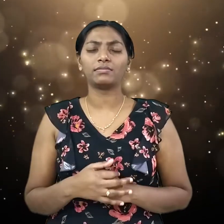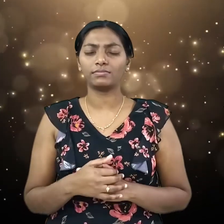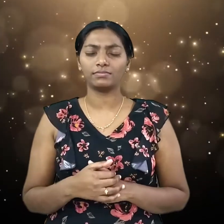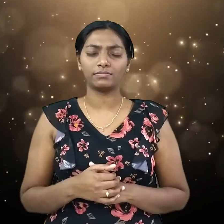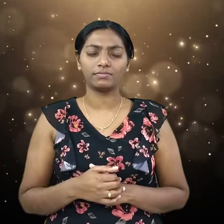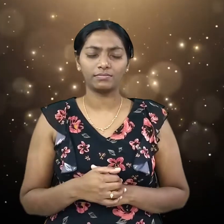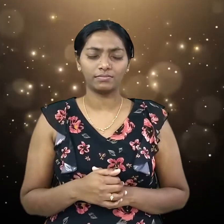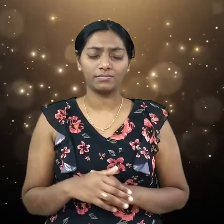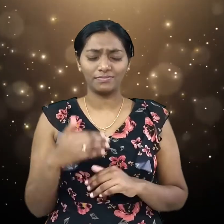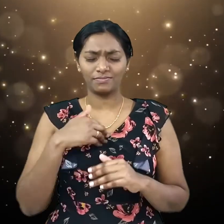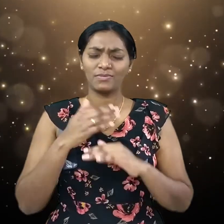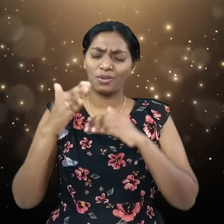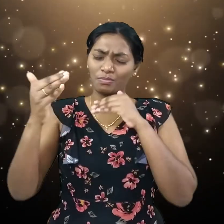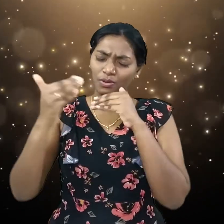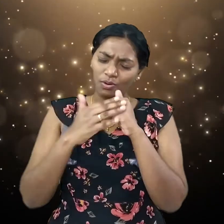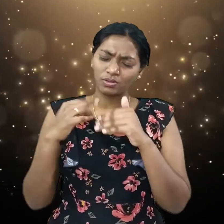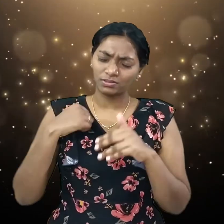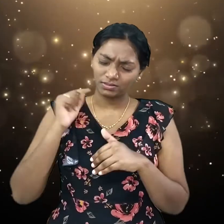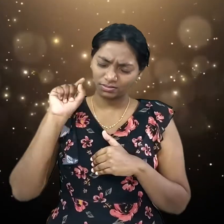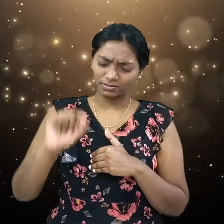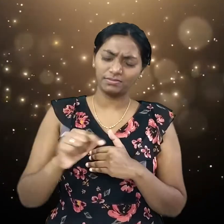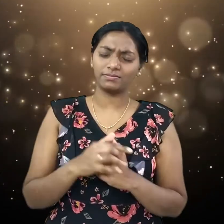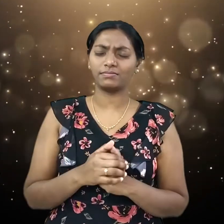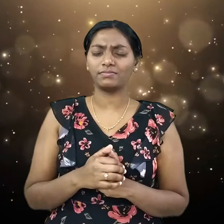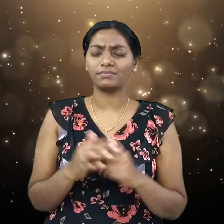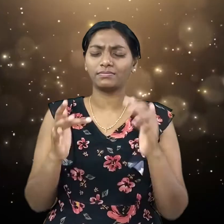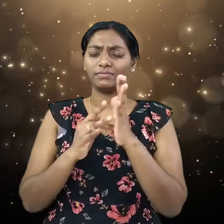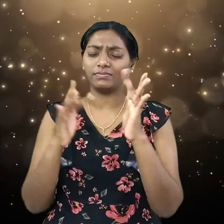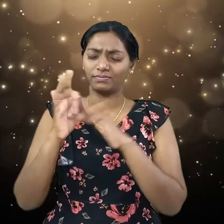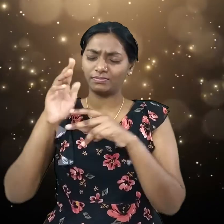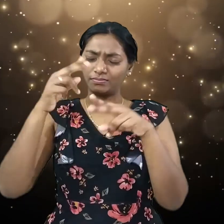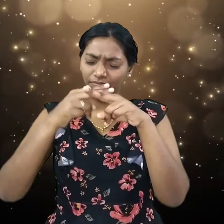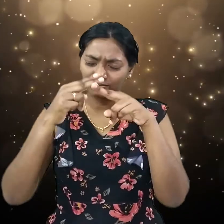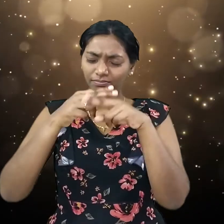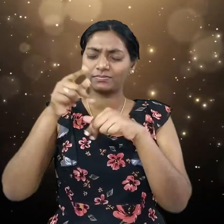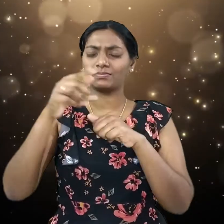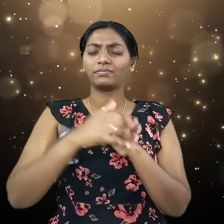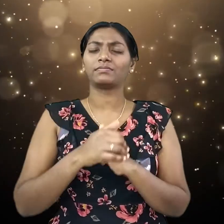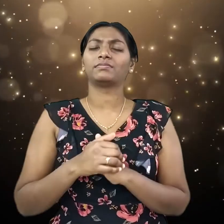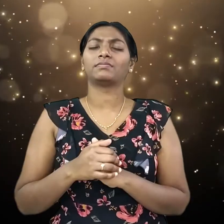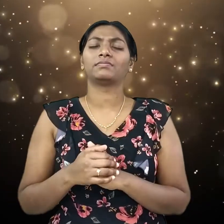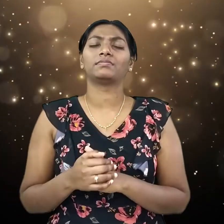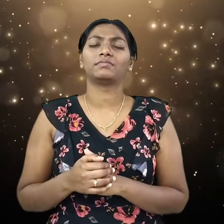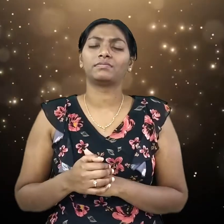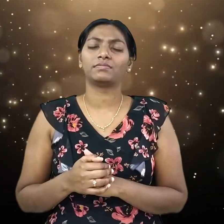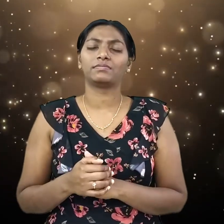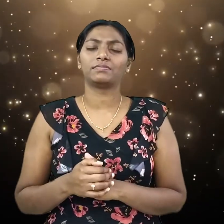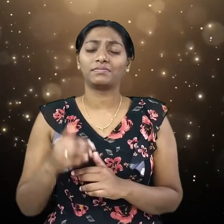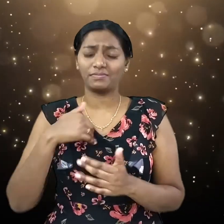पिता, मैं आपके पास आता हूँ यीशु के नाम में।